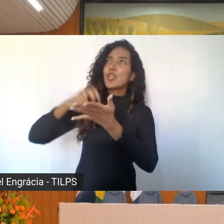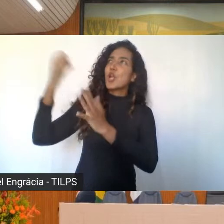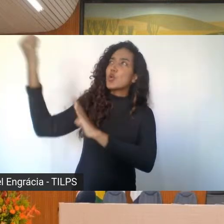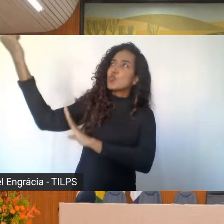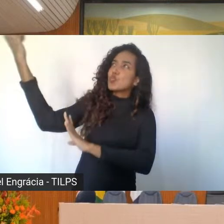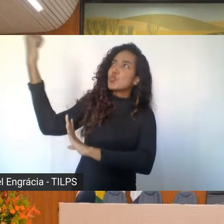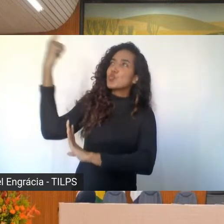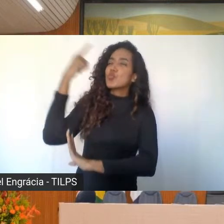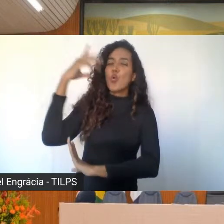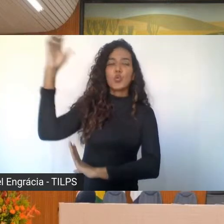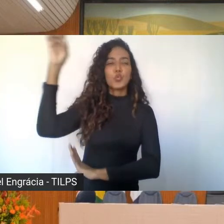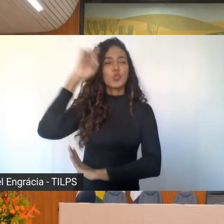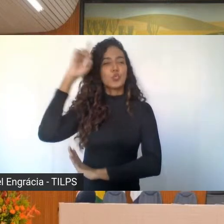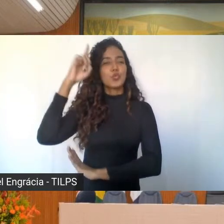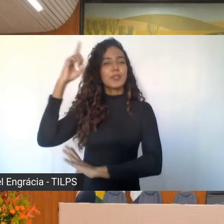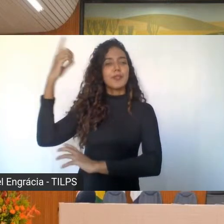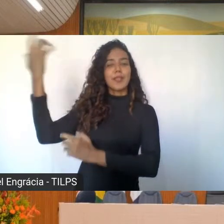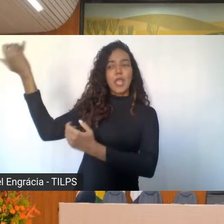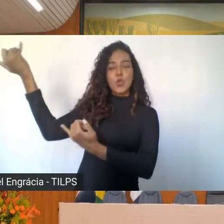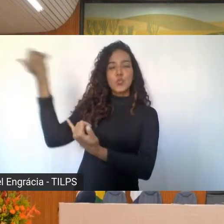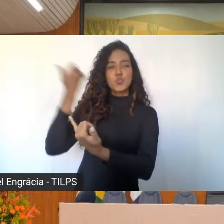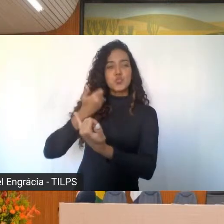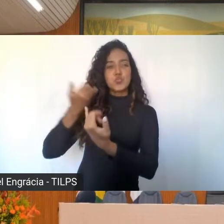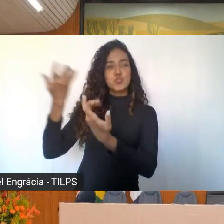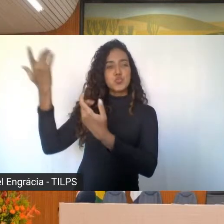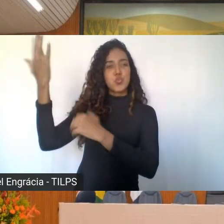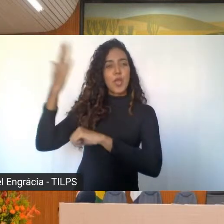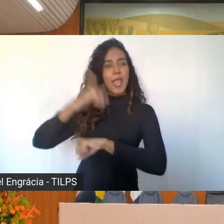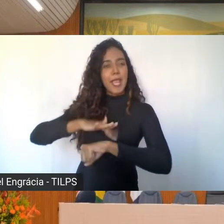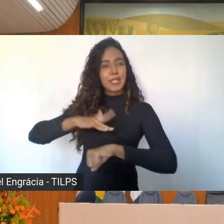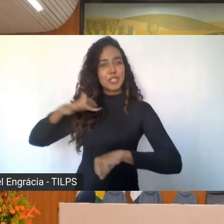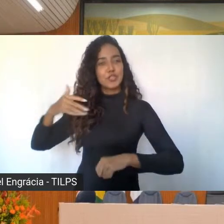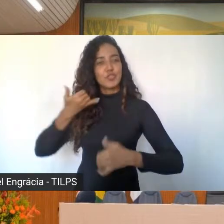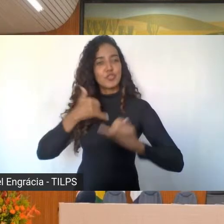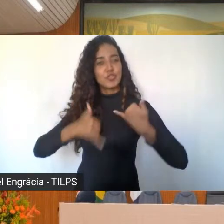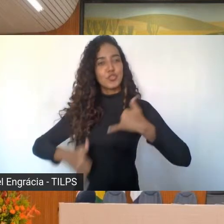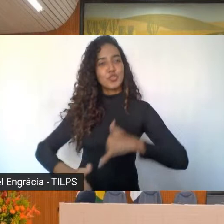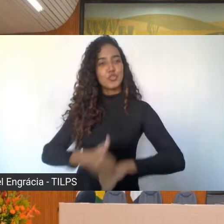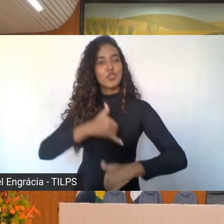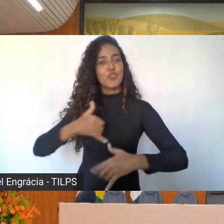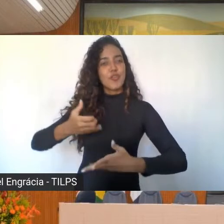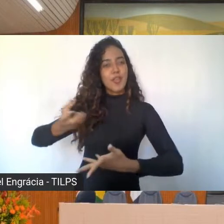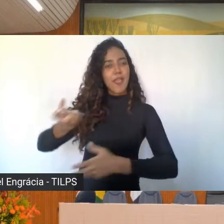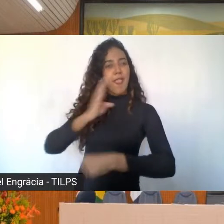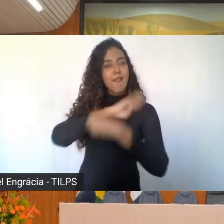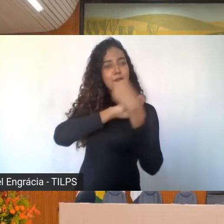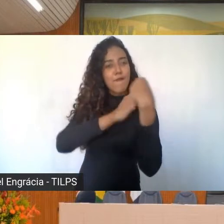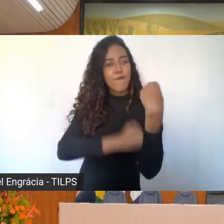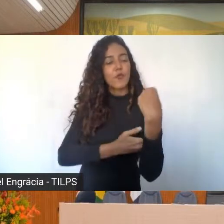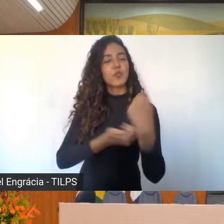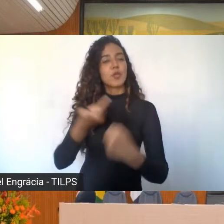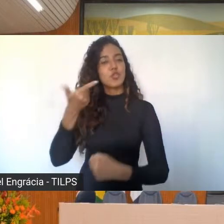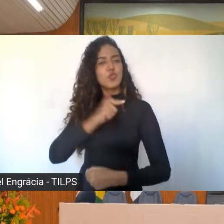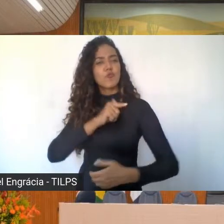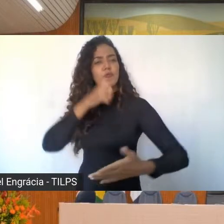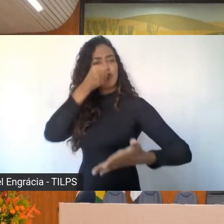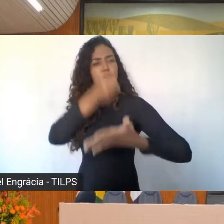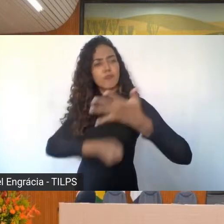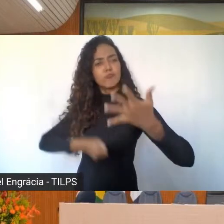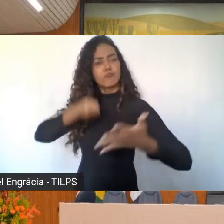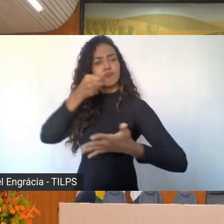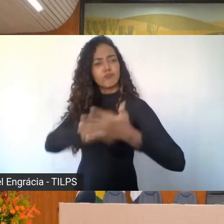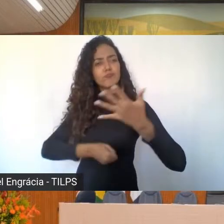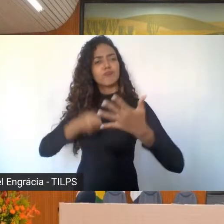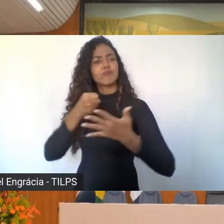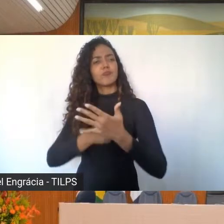força e energia para enfrentarmos as diversidades. Que tenhamos um período letivo